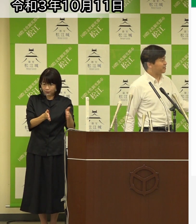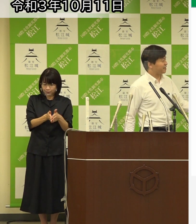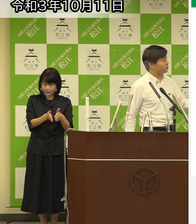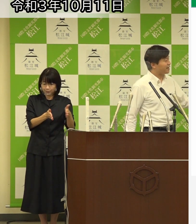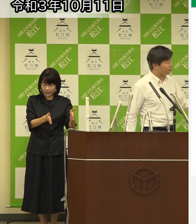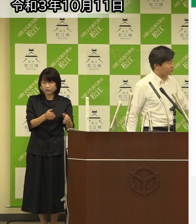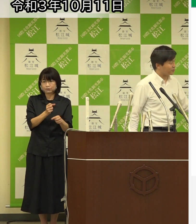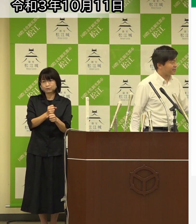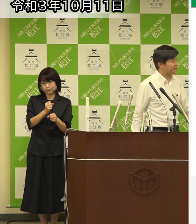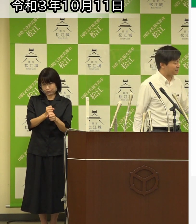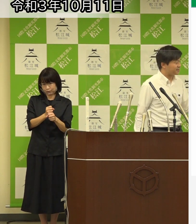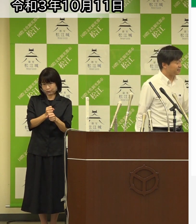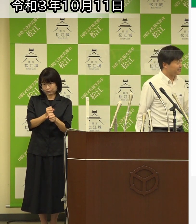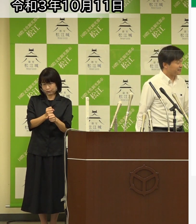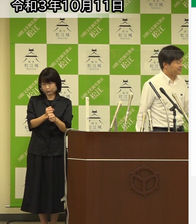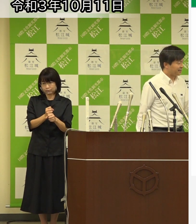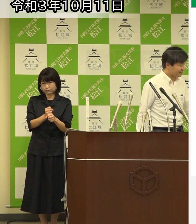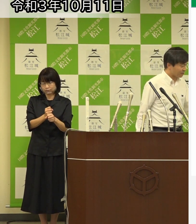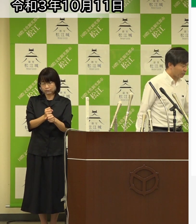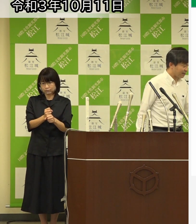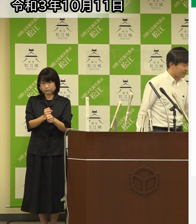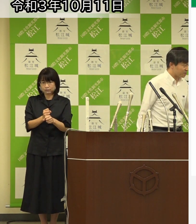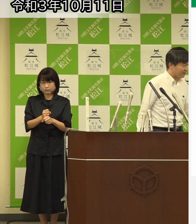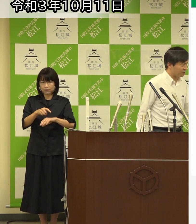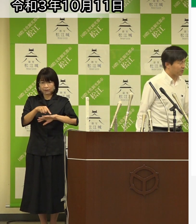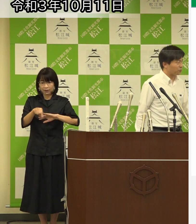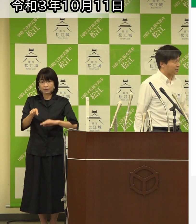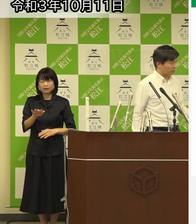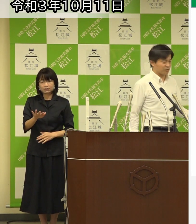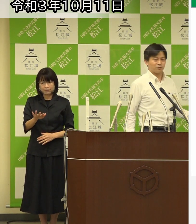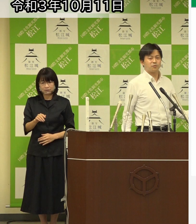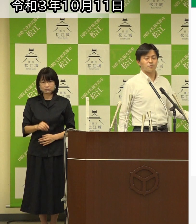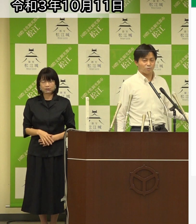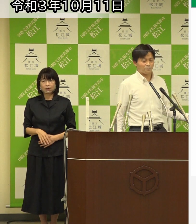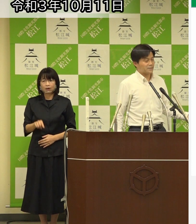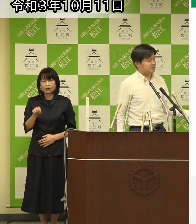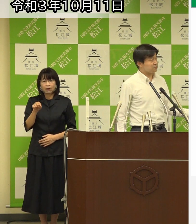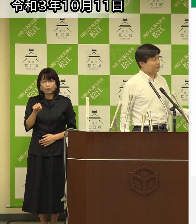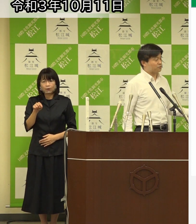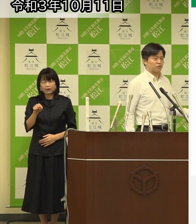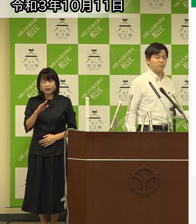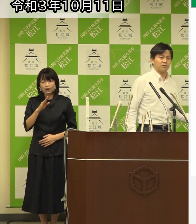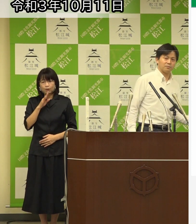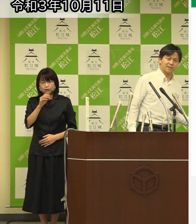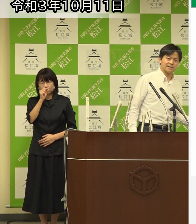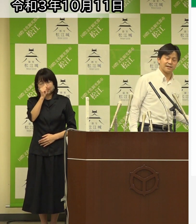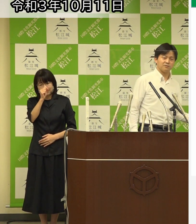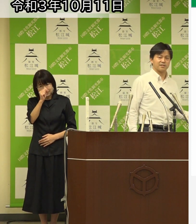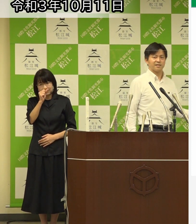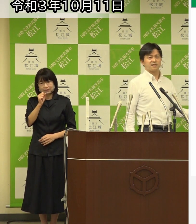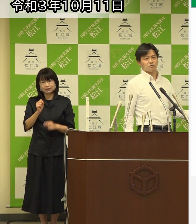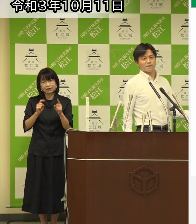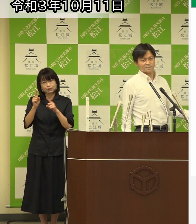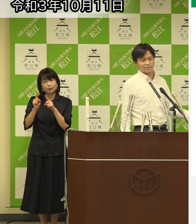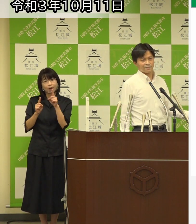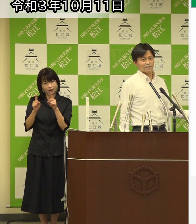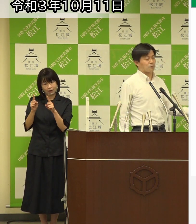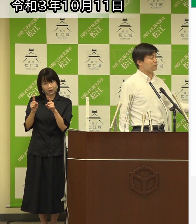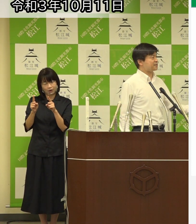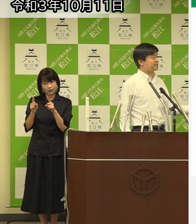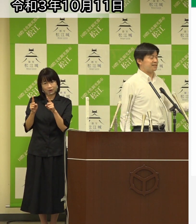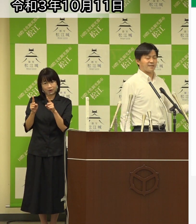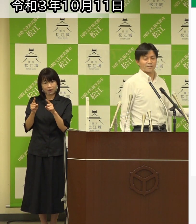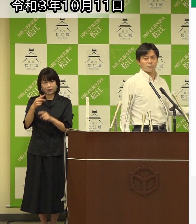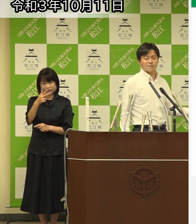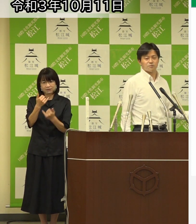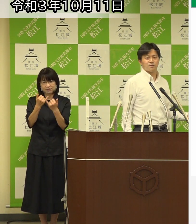画決定の内容となっています。じゃあ果たしてこれが一番いいのかどうかということを、実はあの住民の皆さん、あるいは地権者の皆さん、